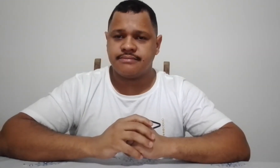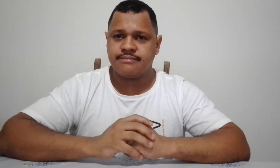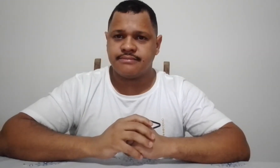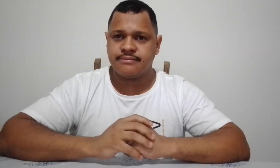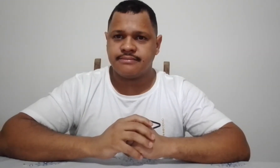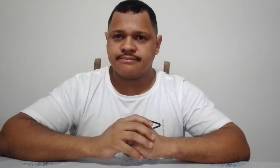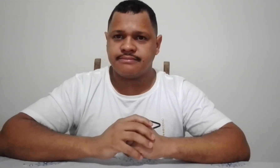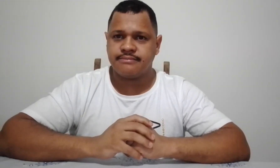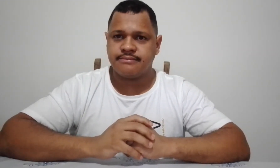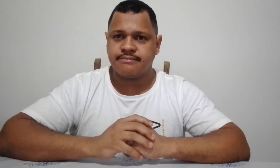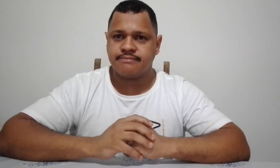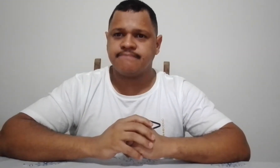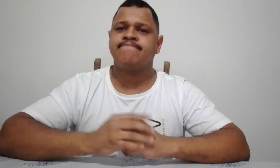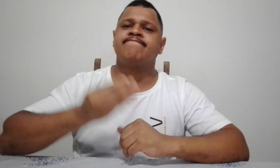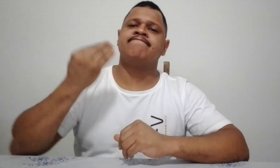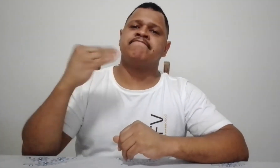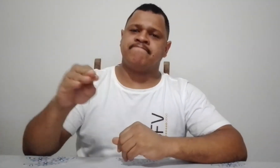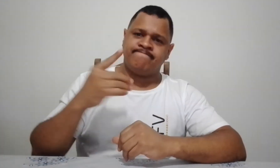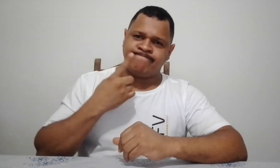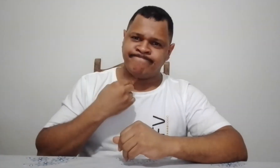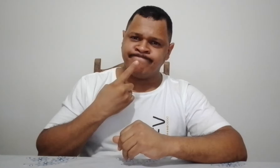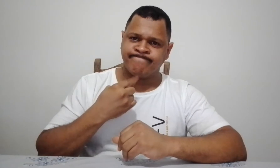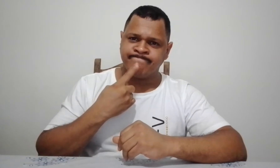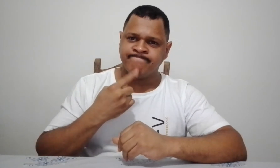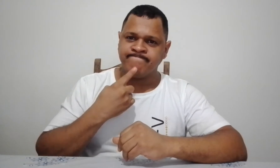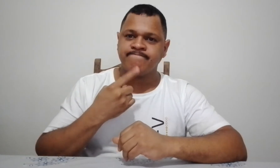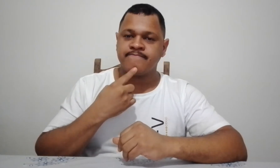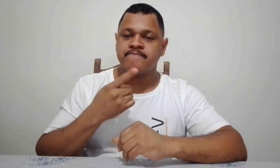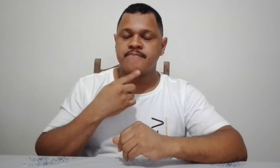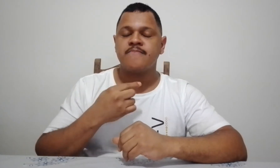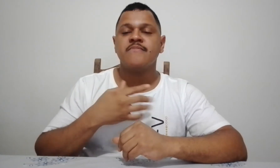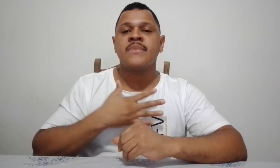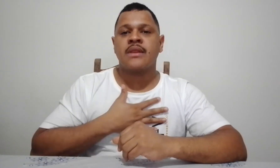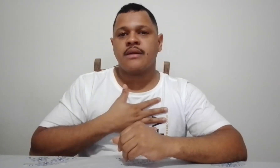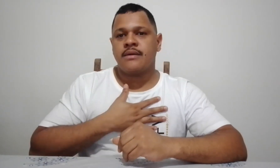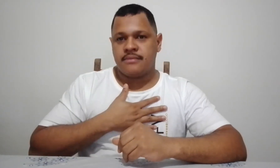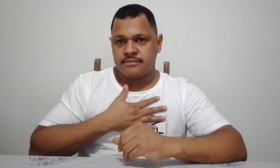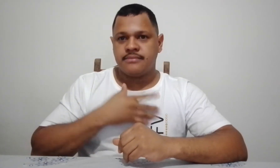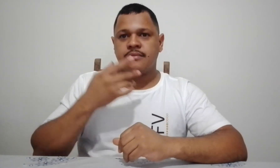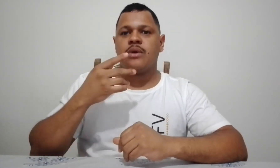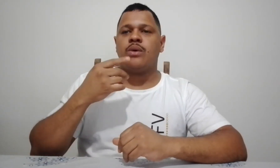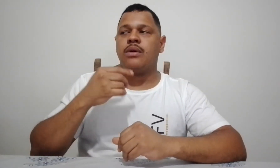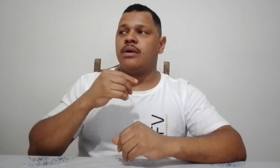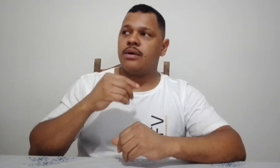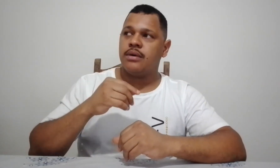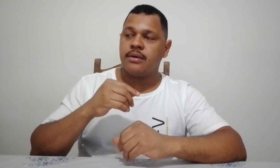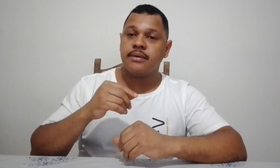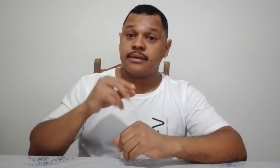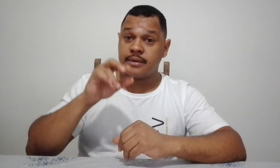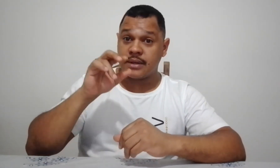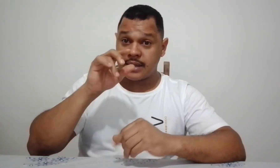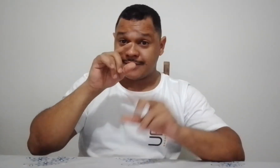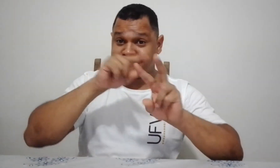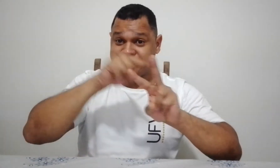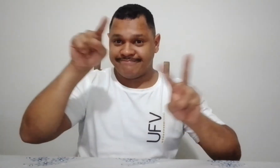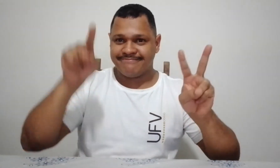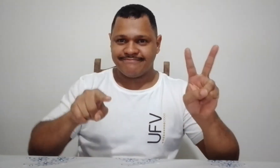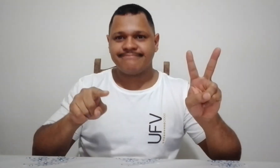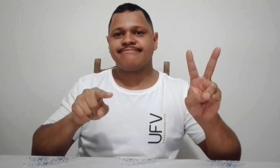em vermelho aqui, ó, se a gente multiplicar essa equação por raiz de 2 sobre raiz de